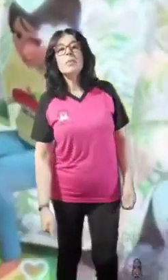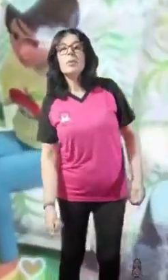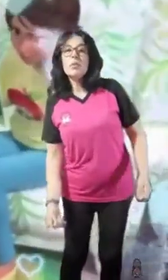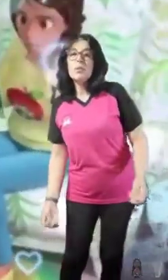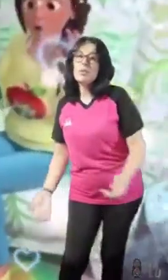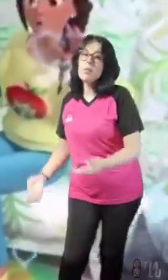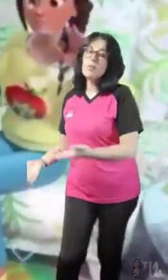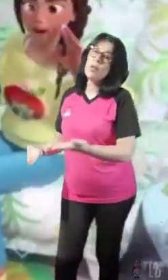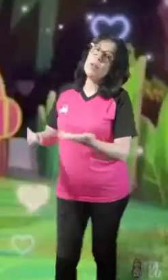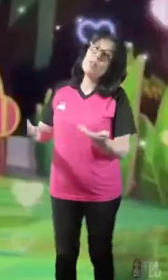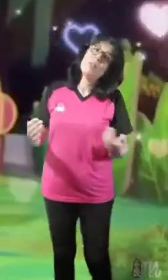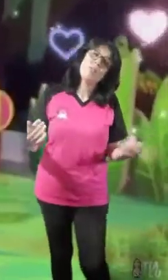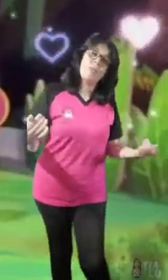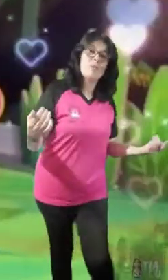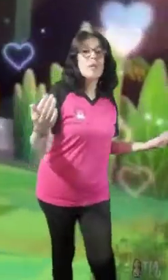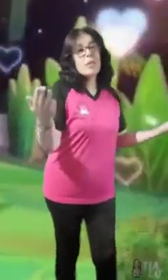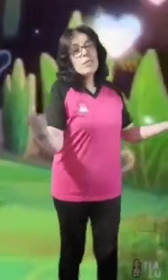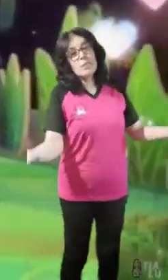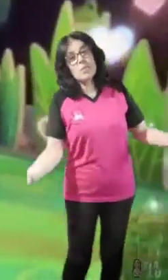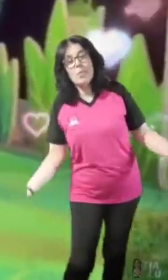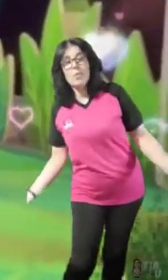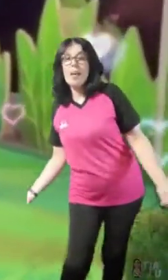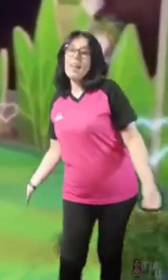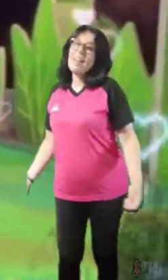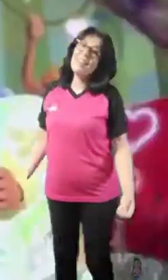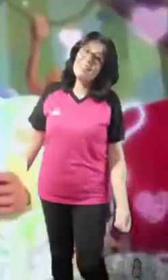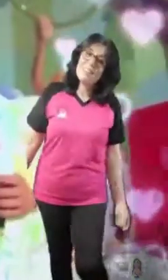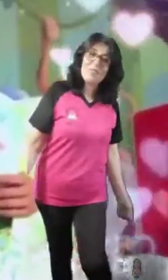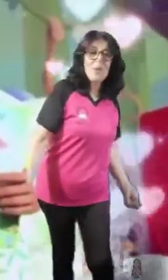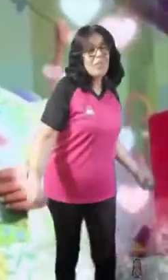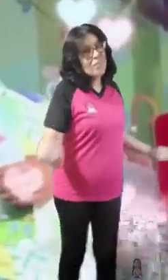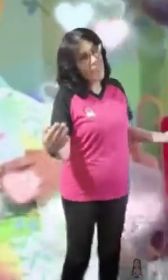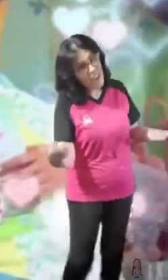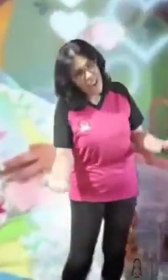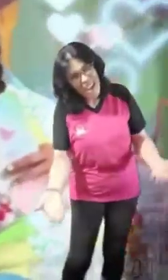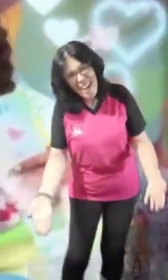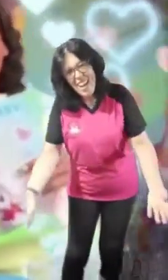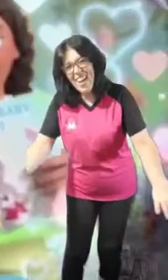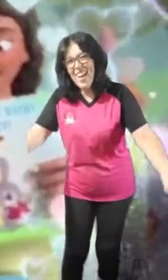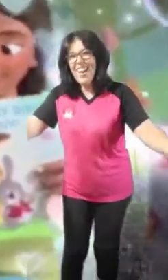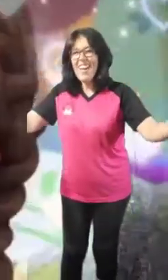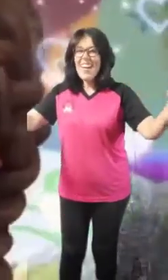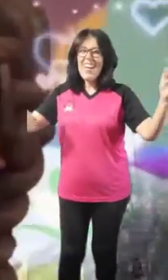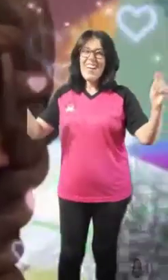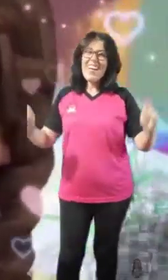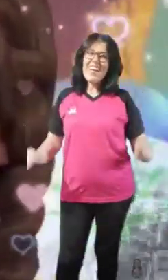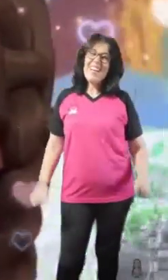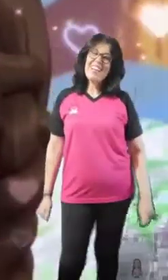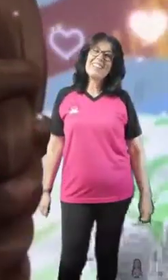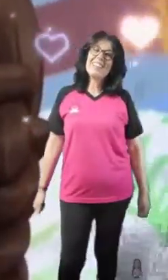os livros encontrar, então tudo começar outra vez.